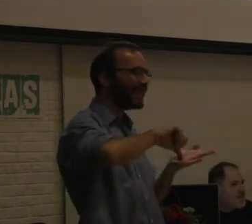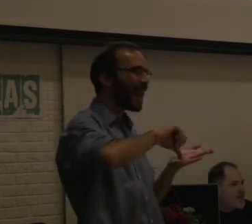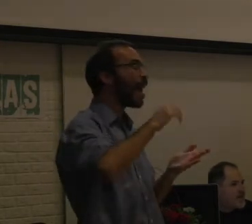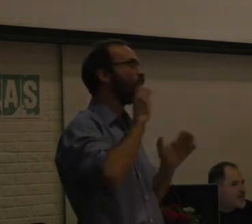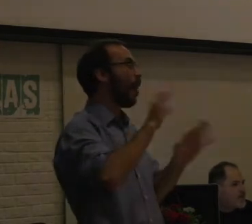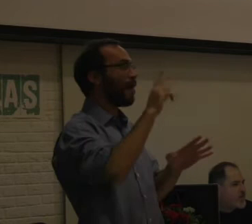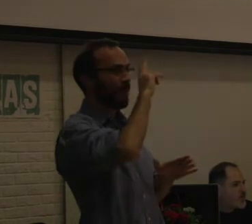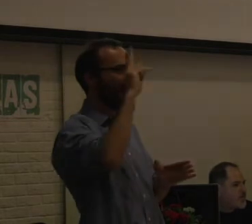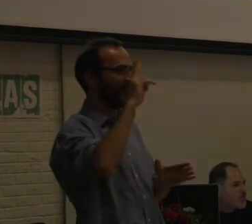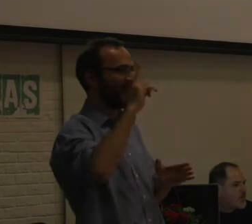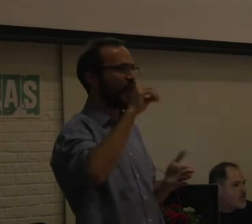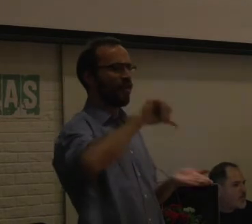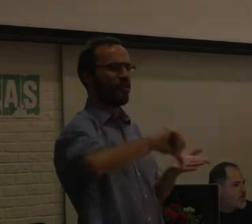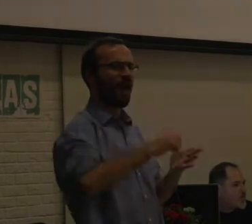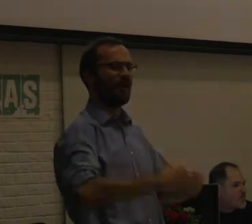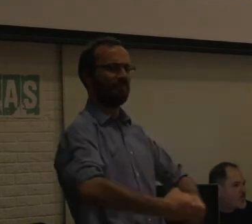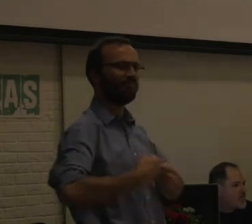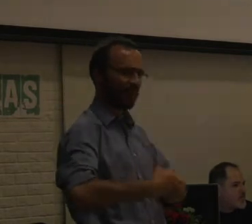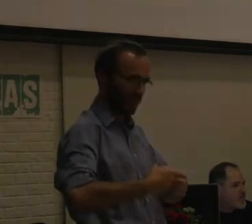sea que estamos recogiendo en uno de los planos más importantes de